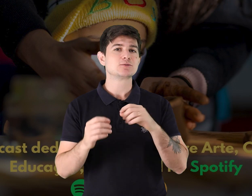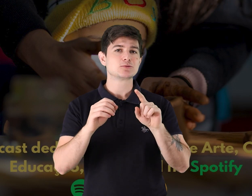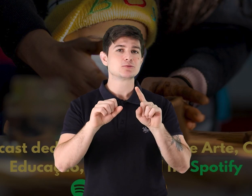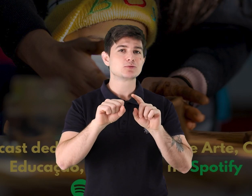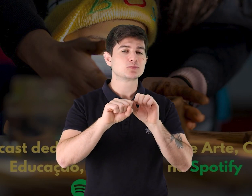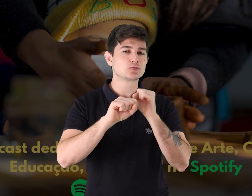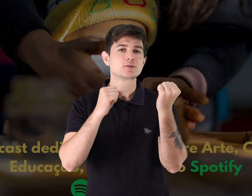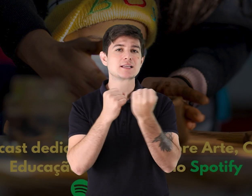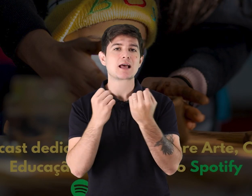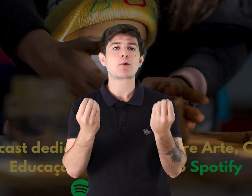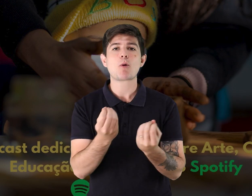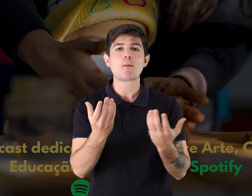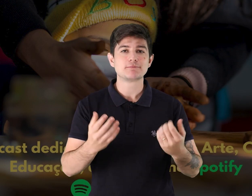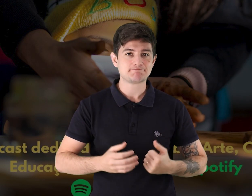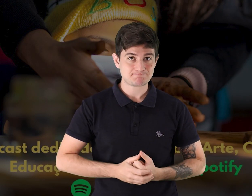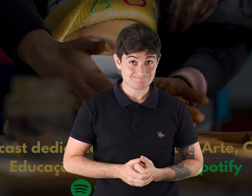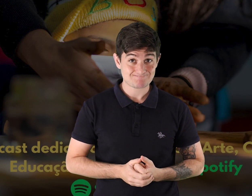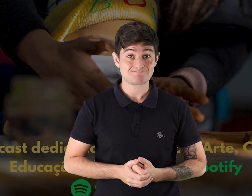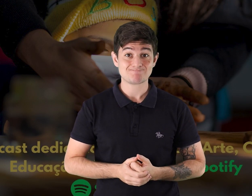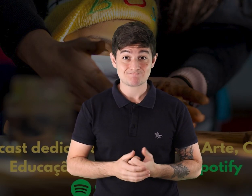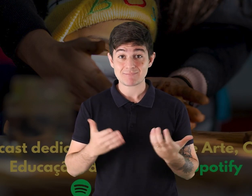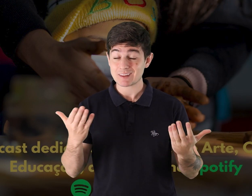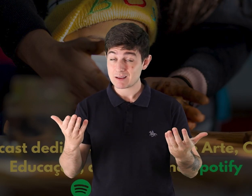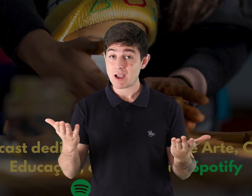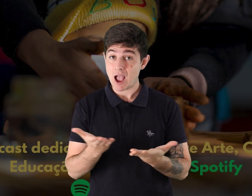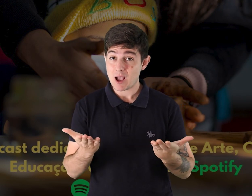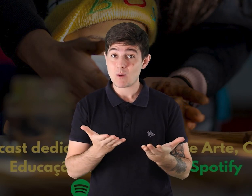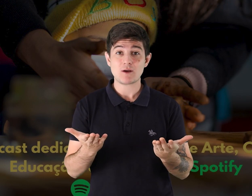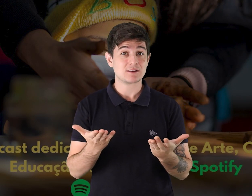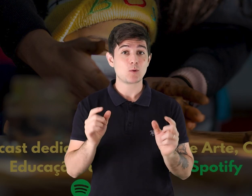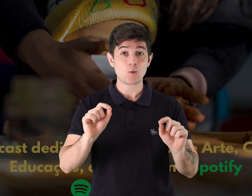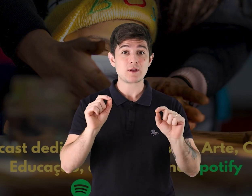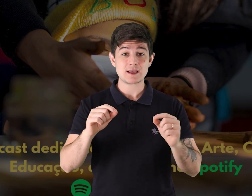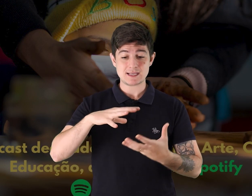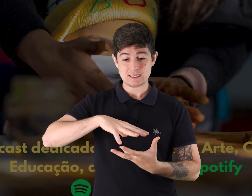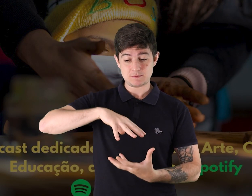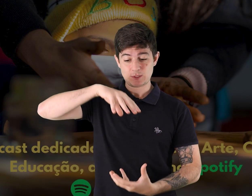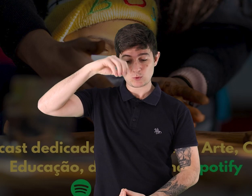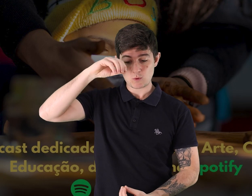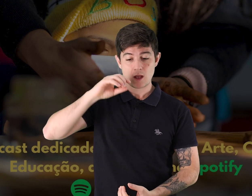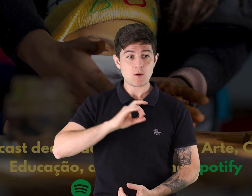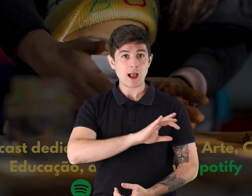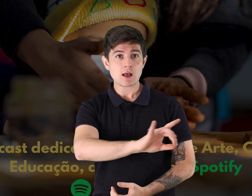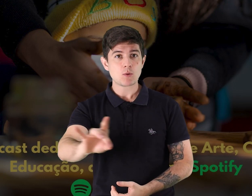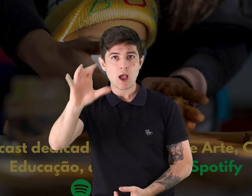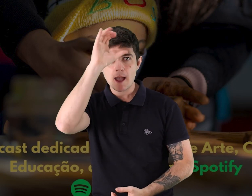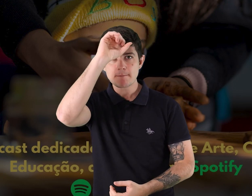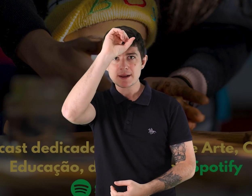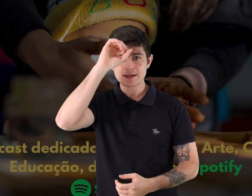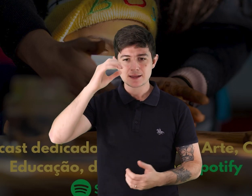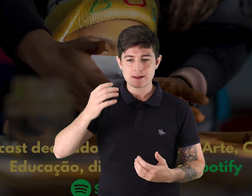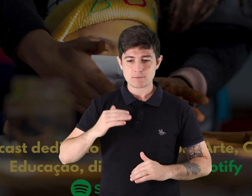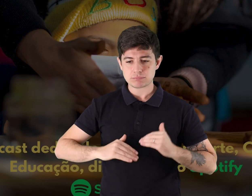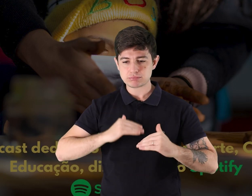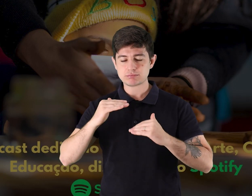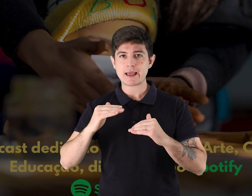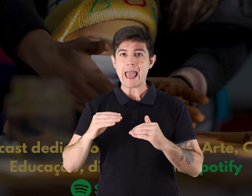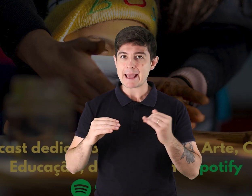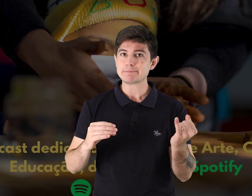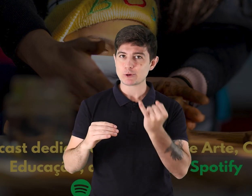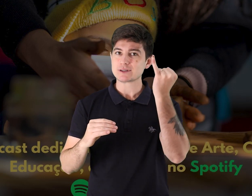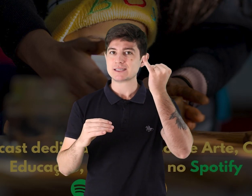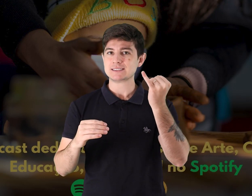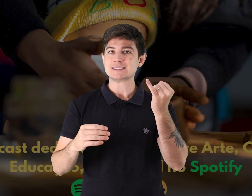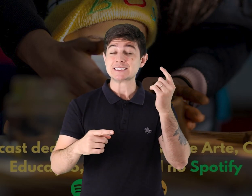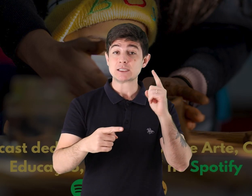continuarmos desse jeito, né? Então, mais do que nunca, essa formação espiritual, ela é importante, ela que